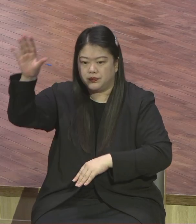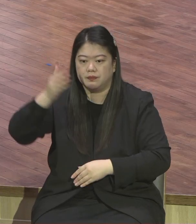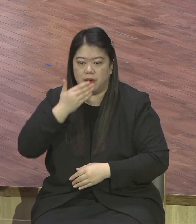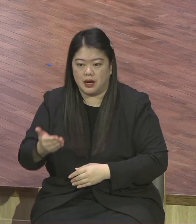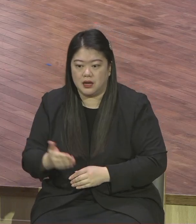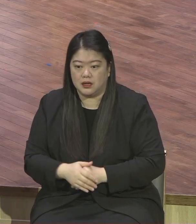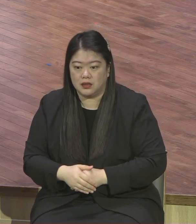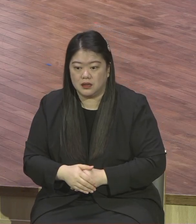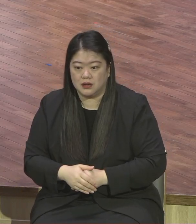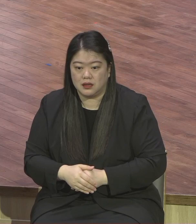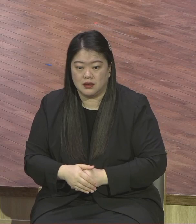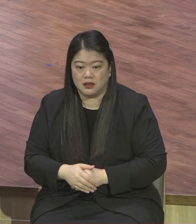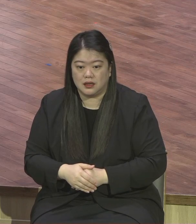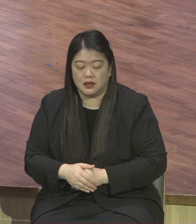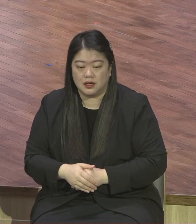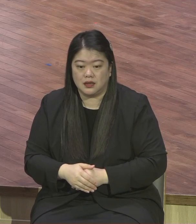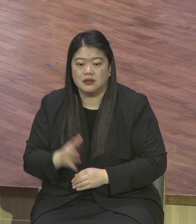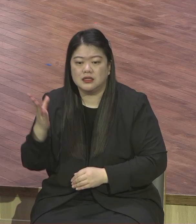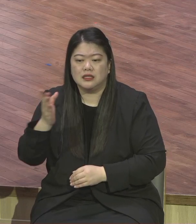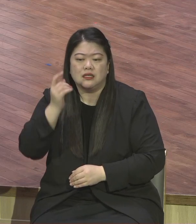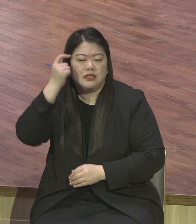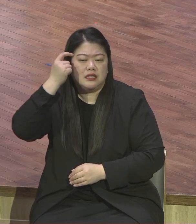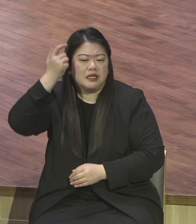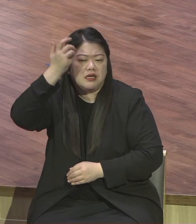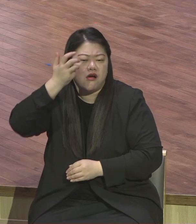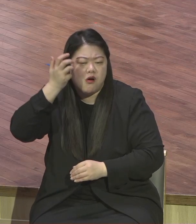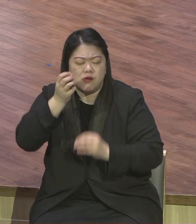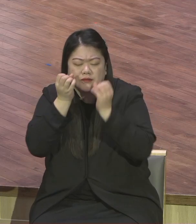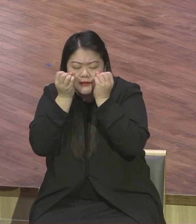영적 습관을 가질 수가 있다.